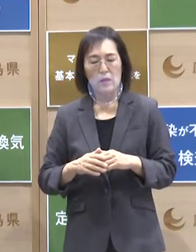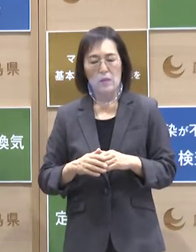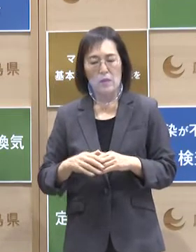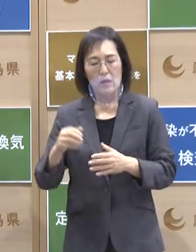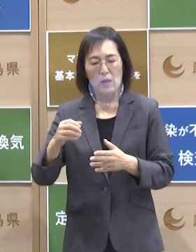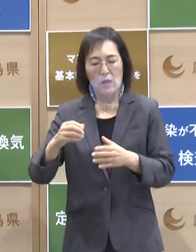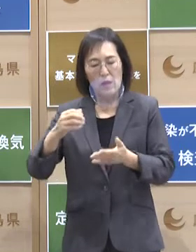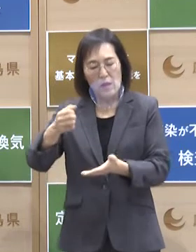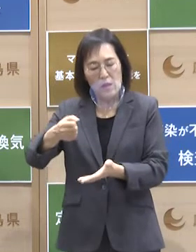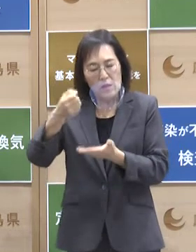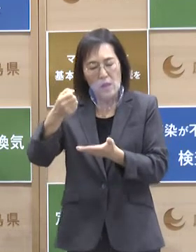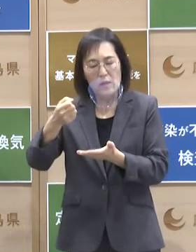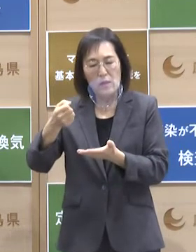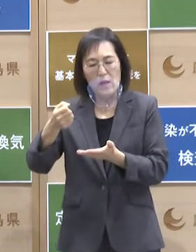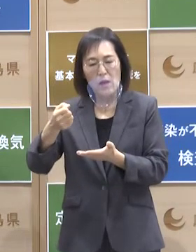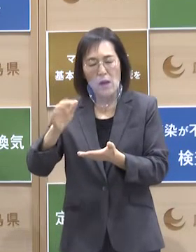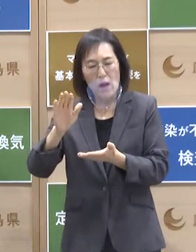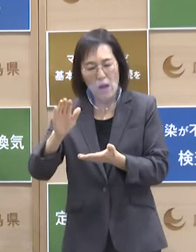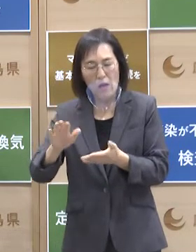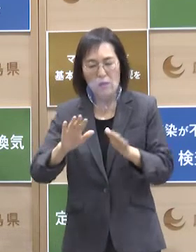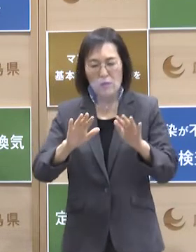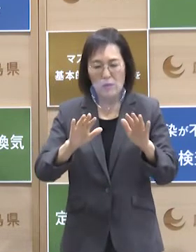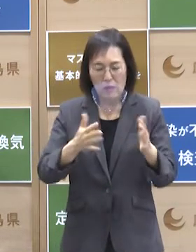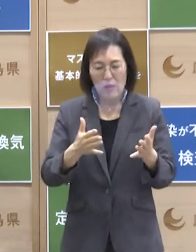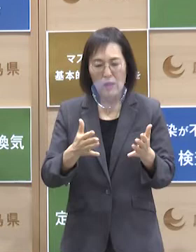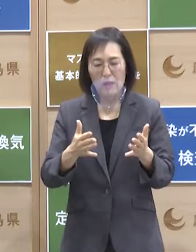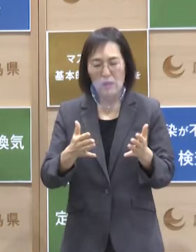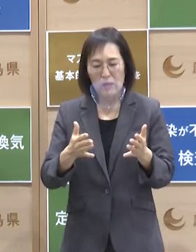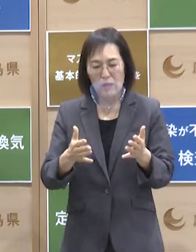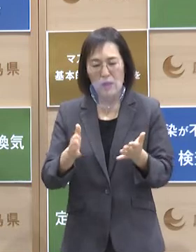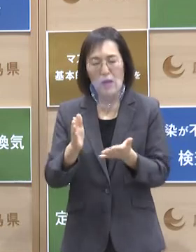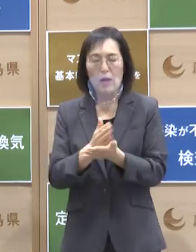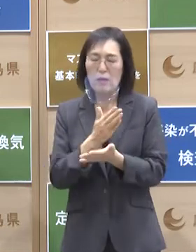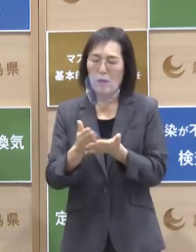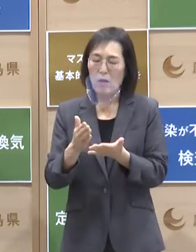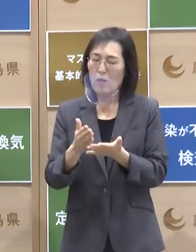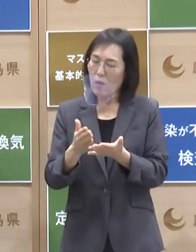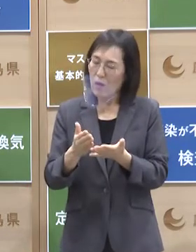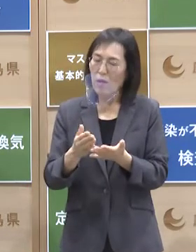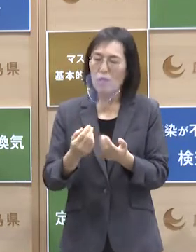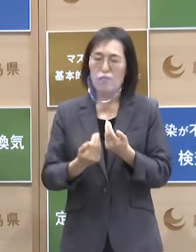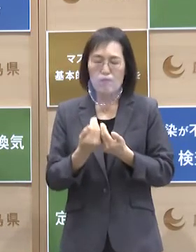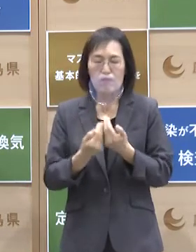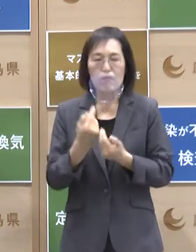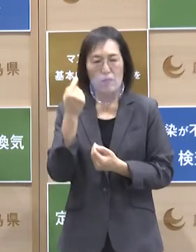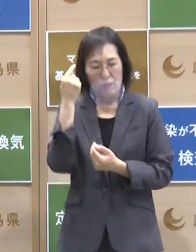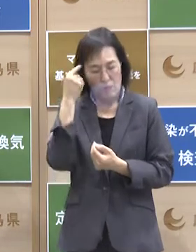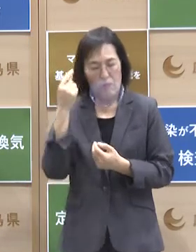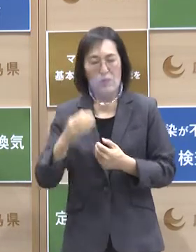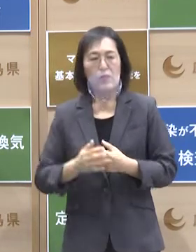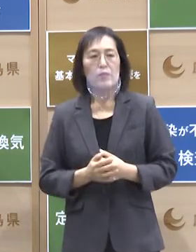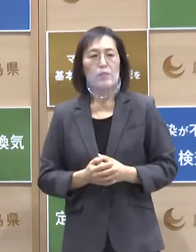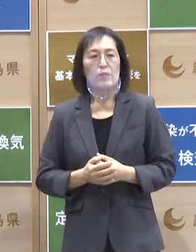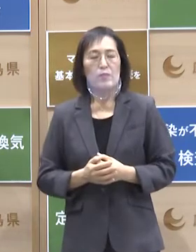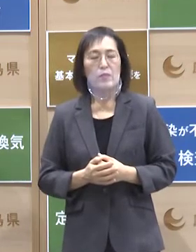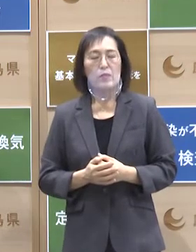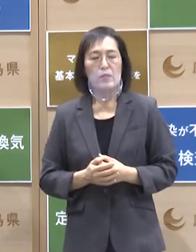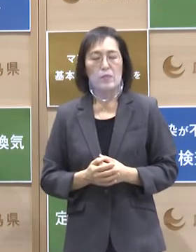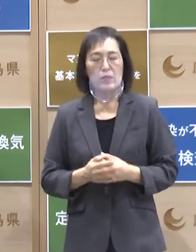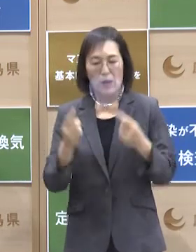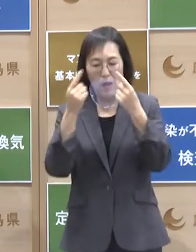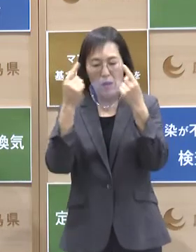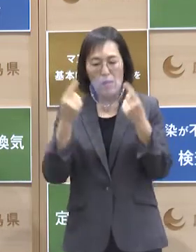っています。そもそもの根本の原因というのは、このマイナンバーを使う、この、なんていうか、